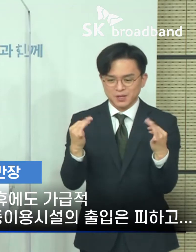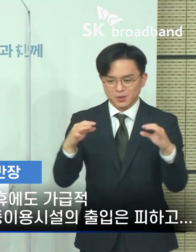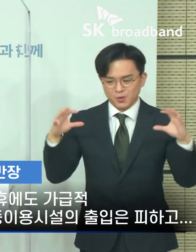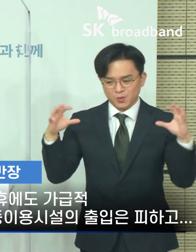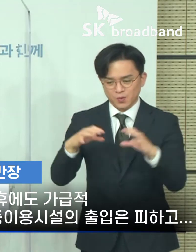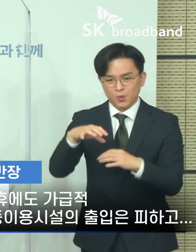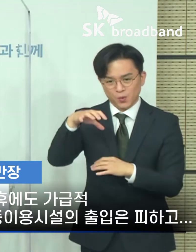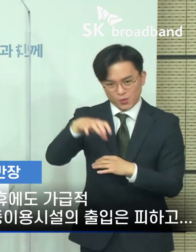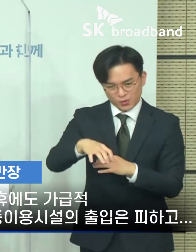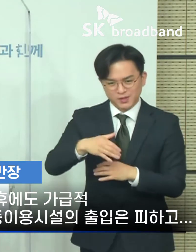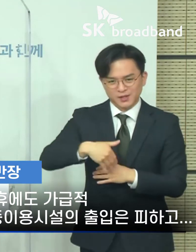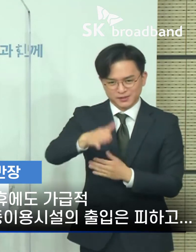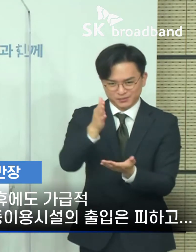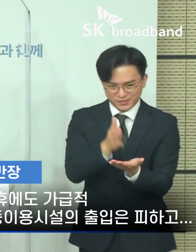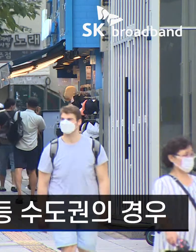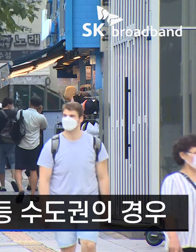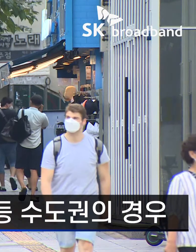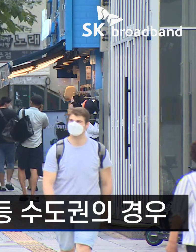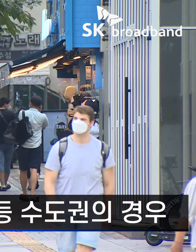출입은 피하고